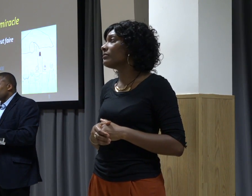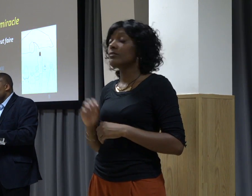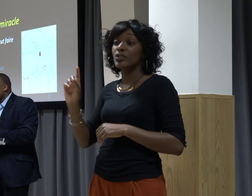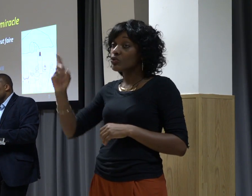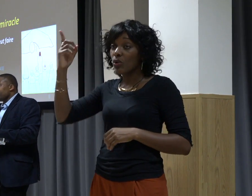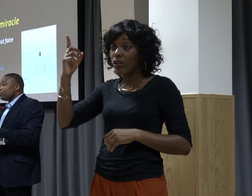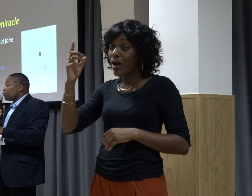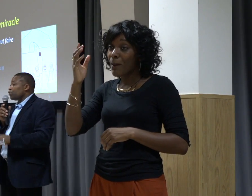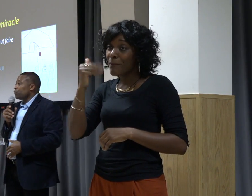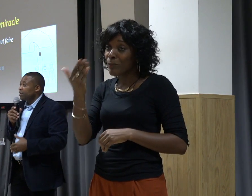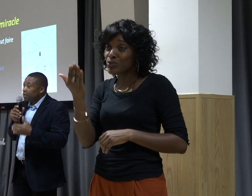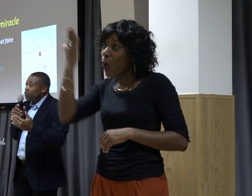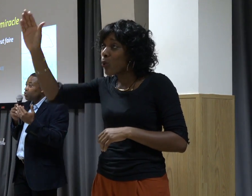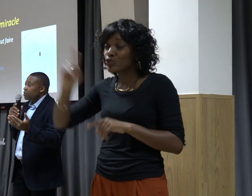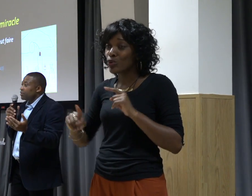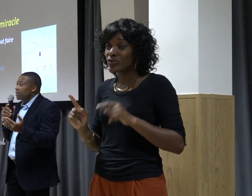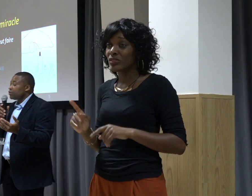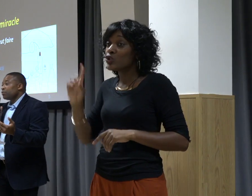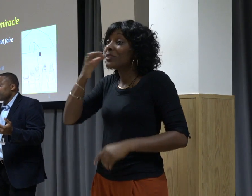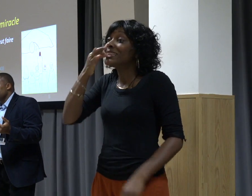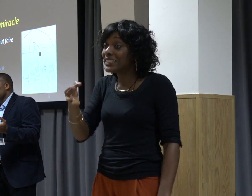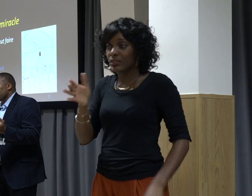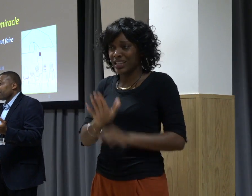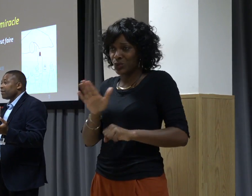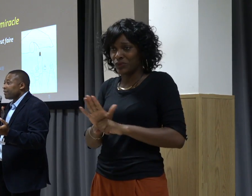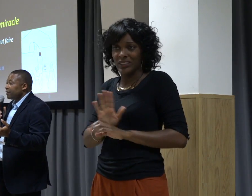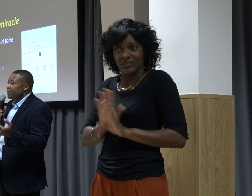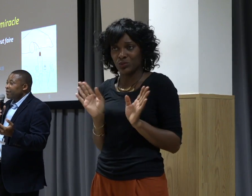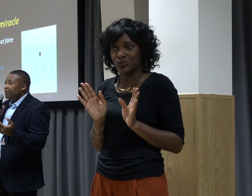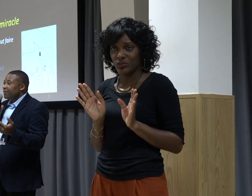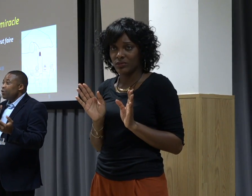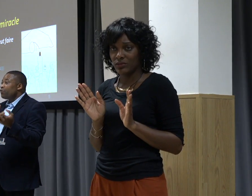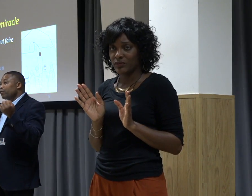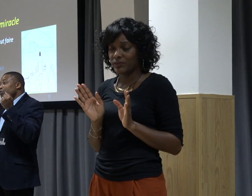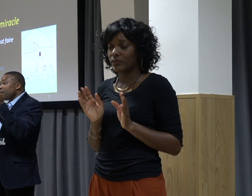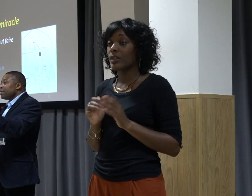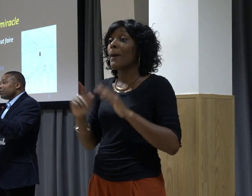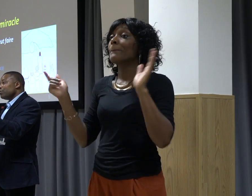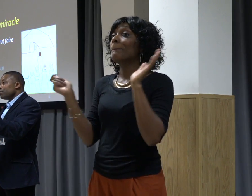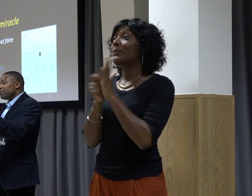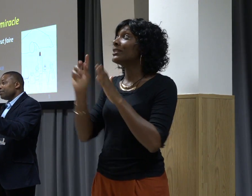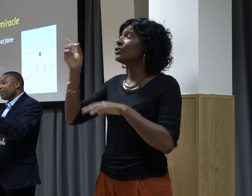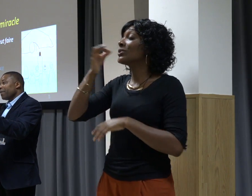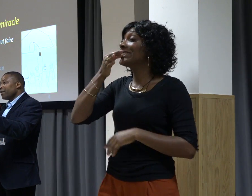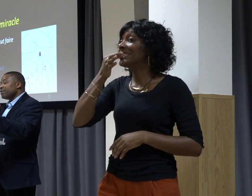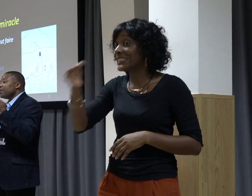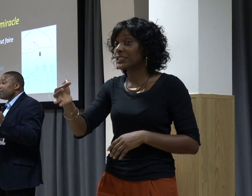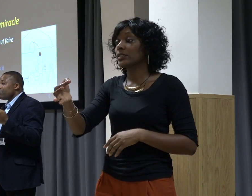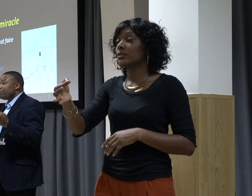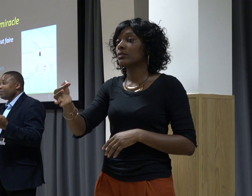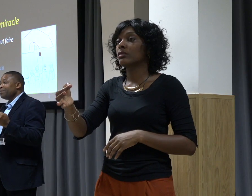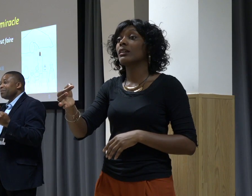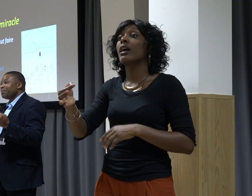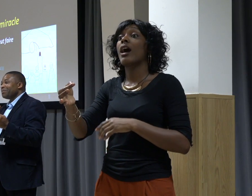pas besoin d'autre chose. Il a juste besoin de dire les choses. Et une fois que Dieu a dit les choses, c'est à